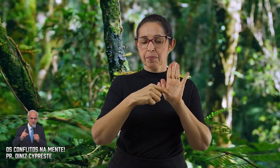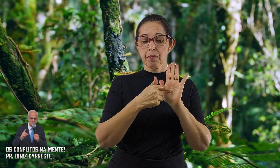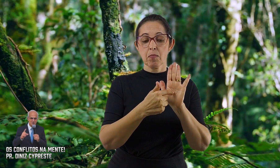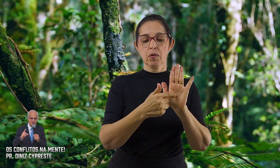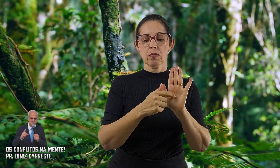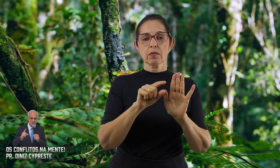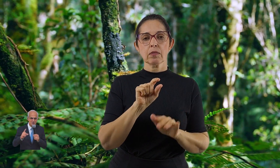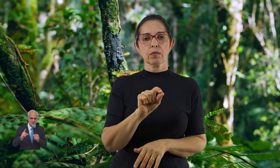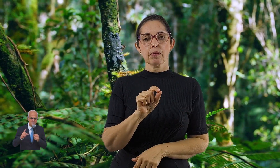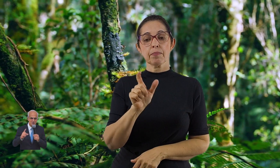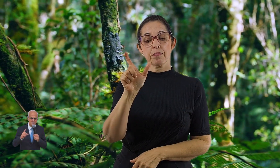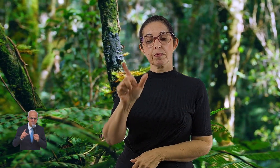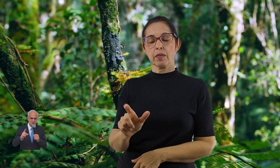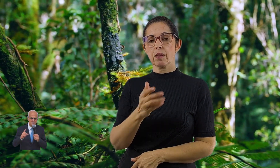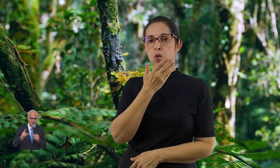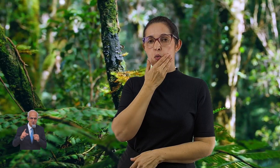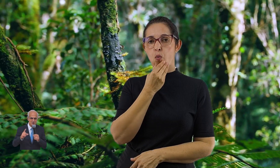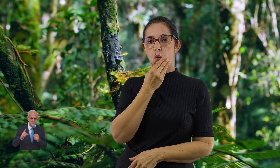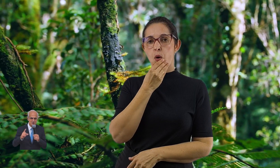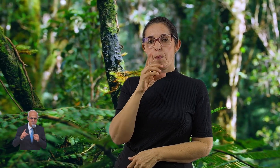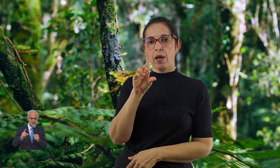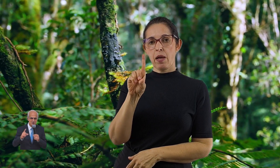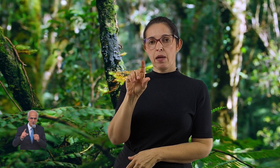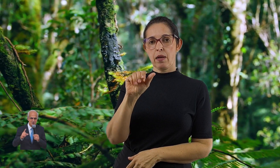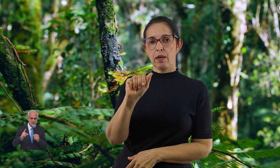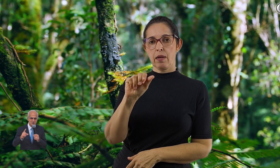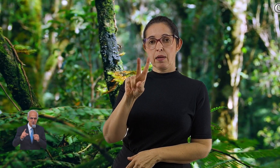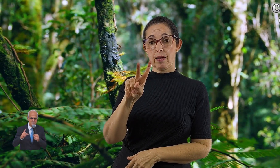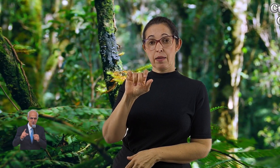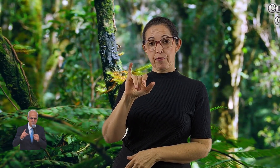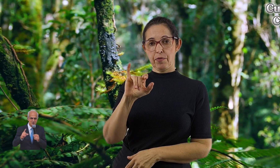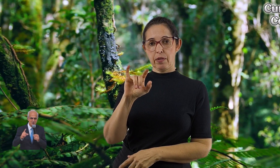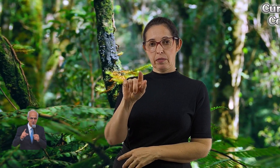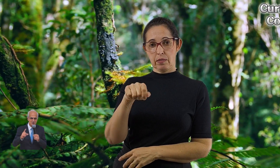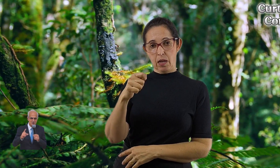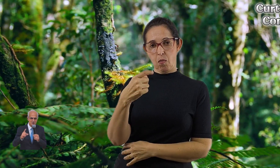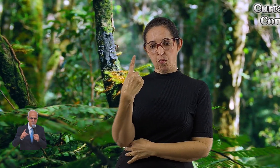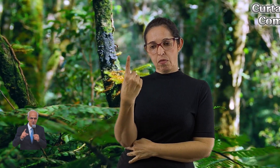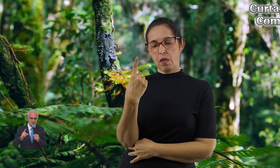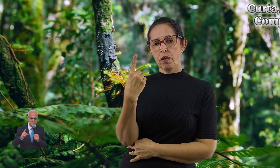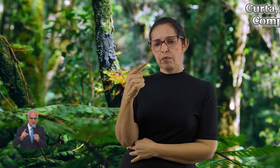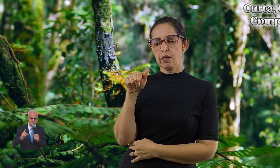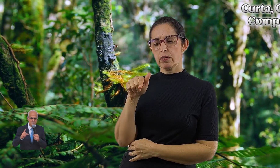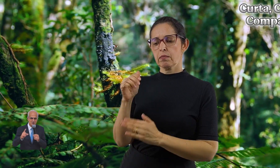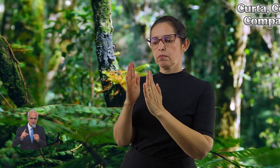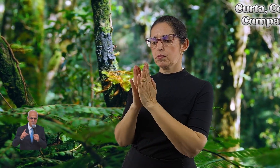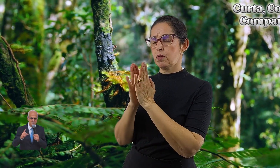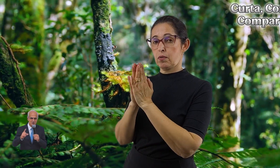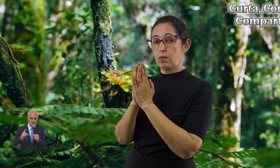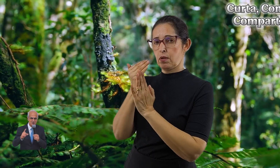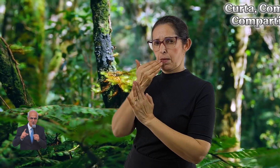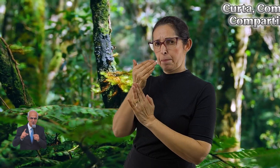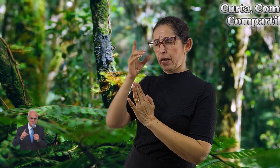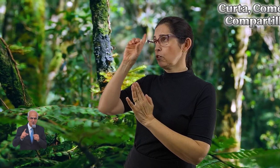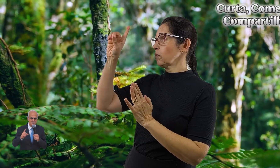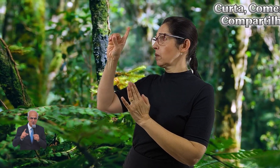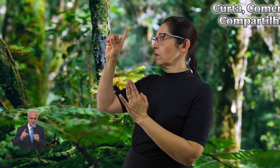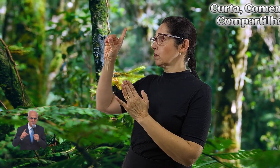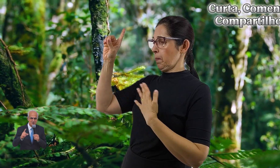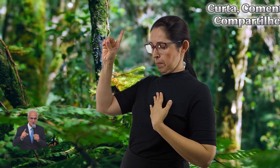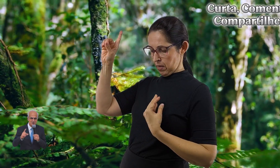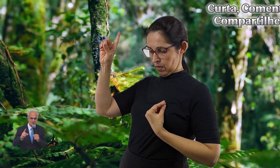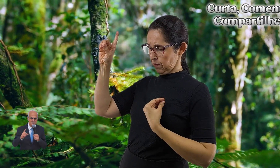Davi, ele clama ao Senhor dizendo: sonda-me, ó Deus, e conhece